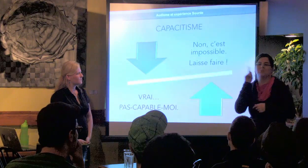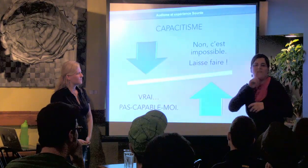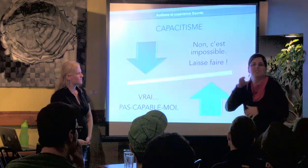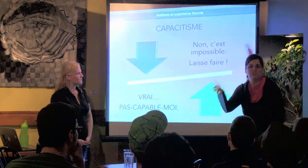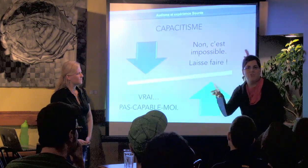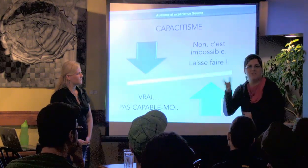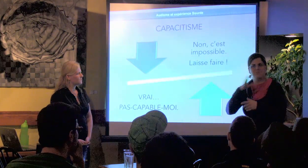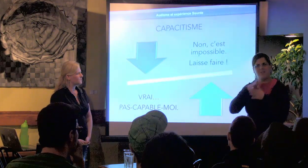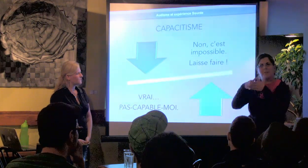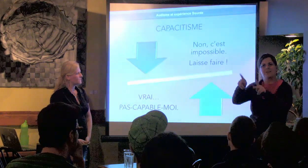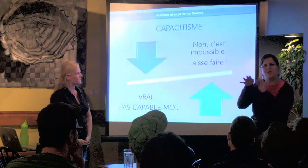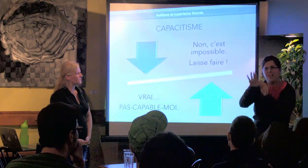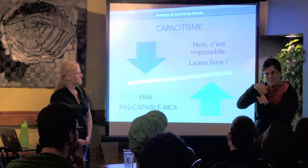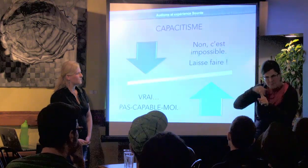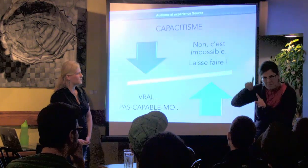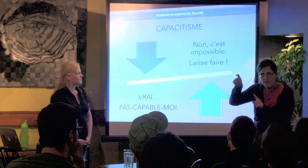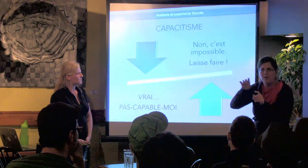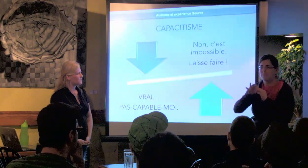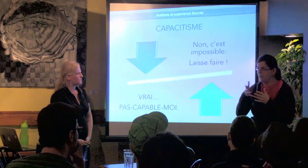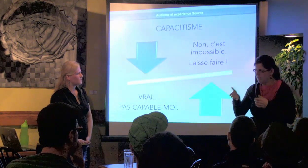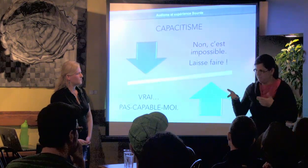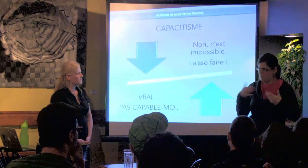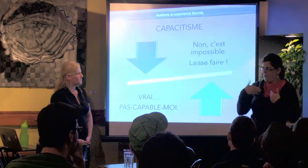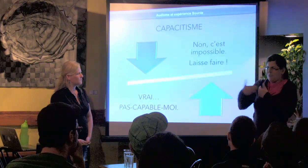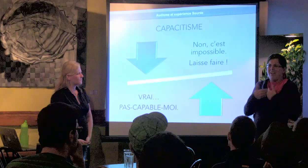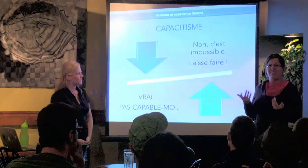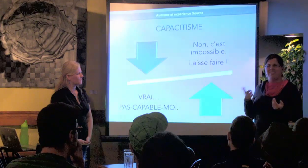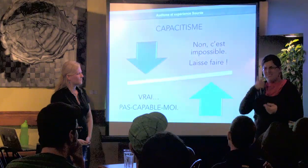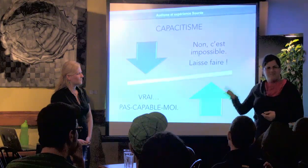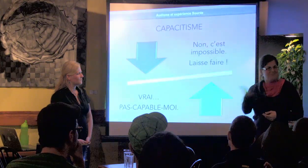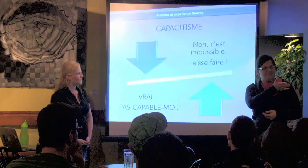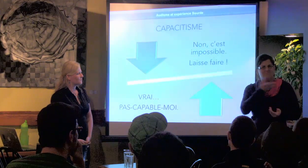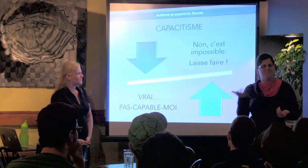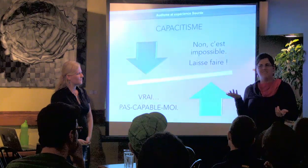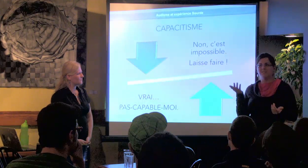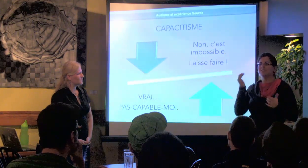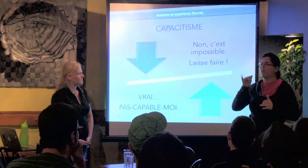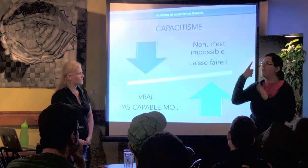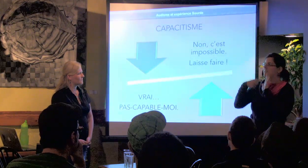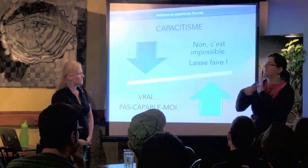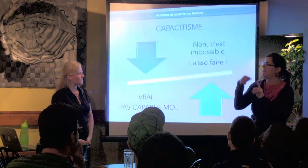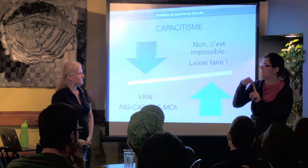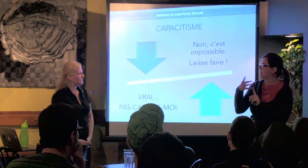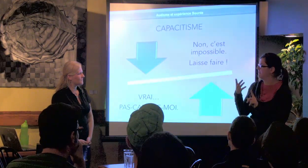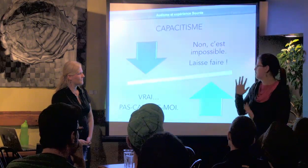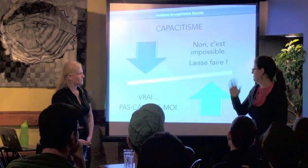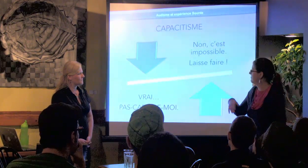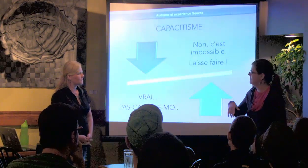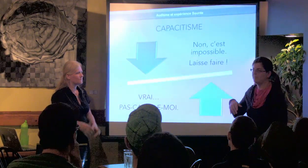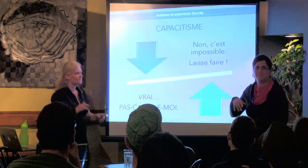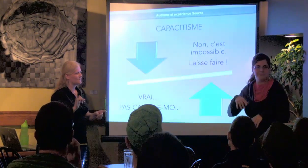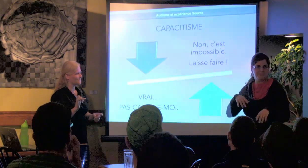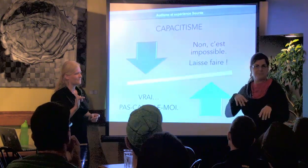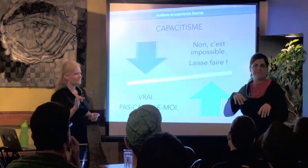aux autres ». Alors, plusieurs personnes sourdes, justement, vont demander à l'interprète pratiquement la permission de dire « est-ce que tu crois que je devrais dire cette chose-là ?» Et